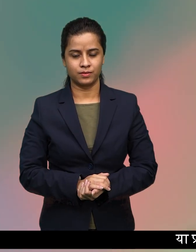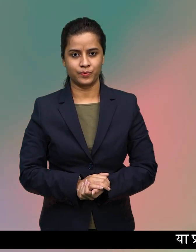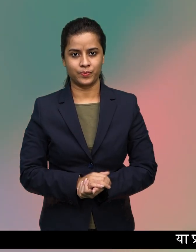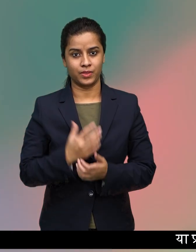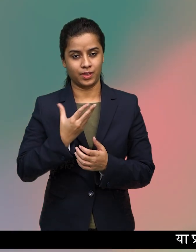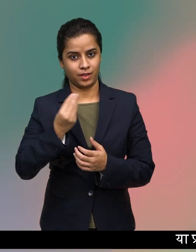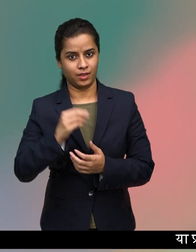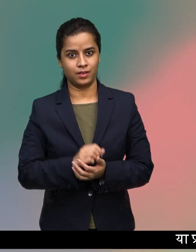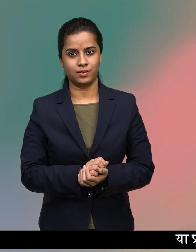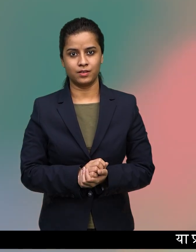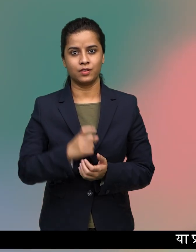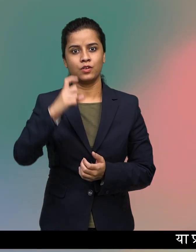या प्रमुख शिरांमार्फत येते.